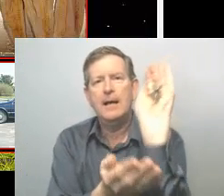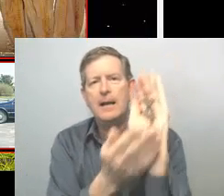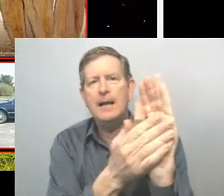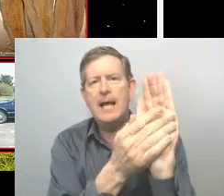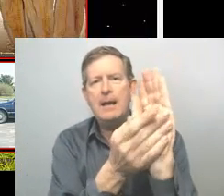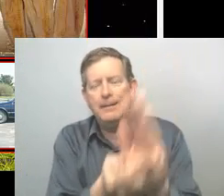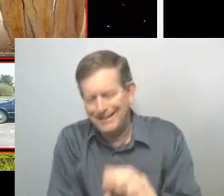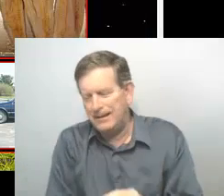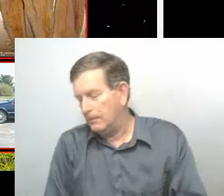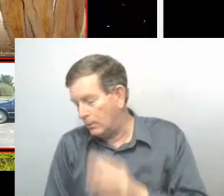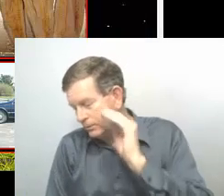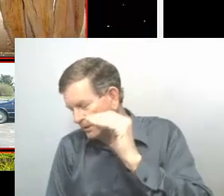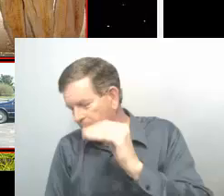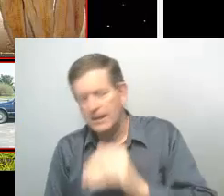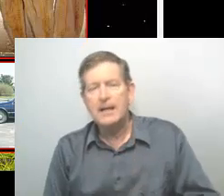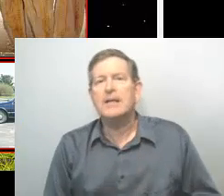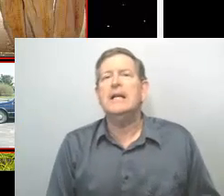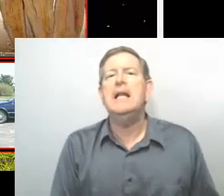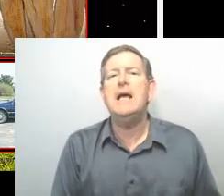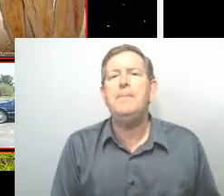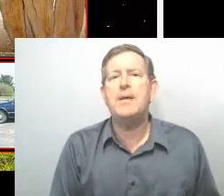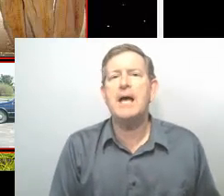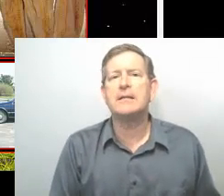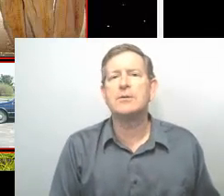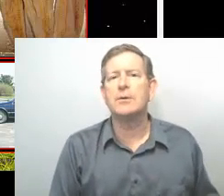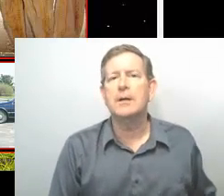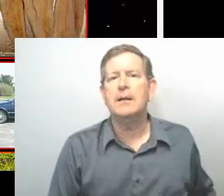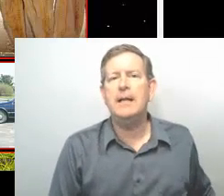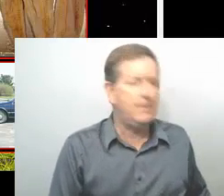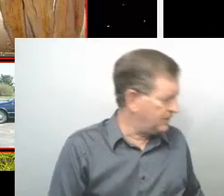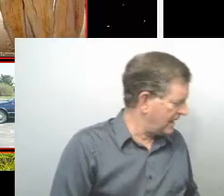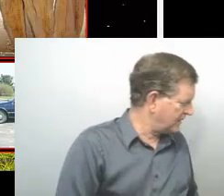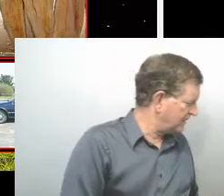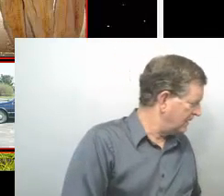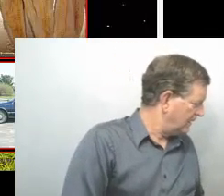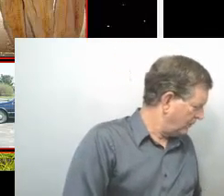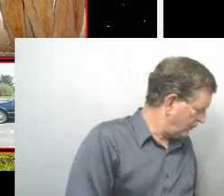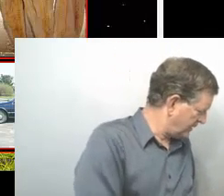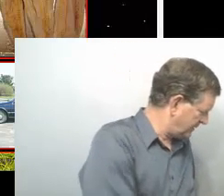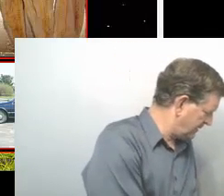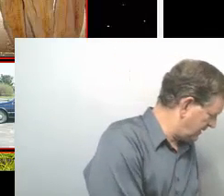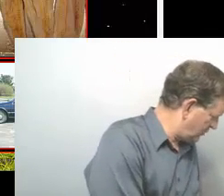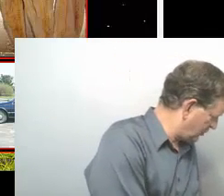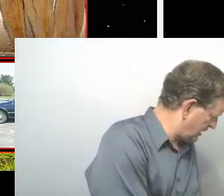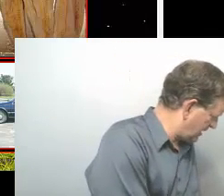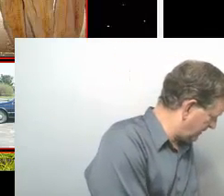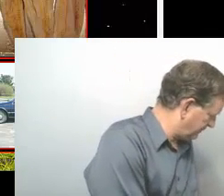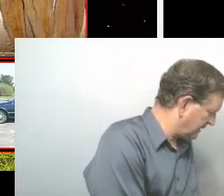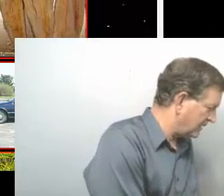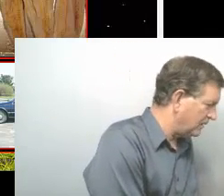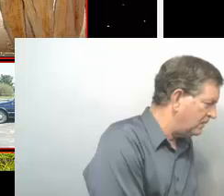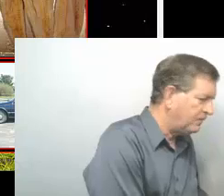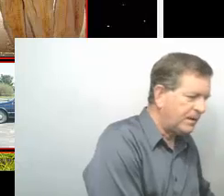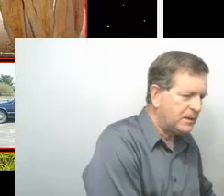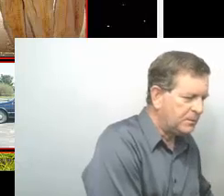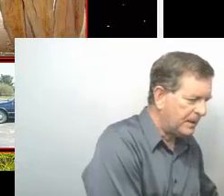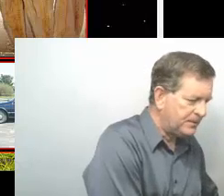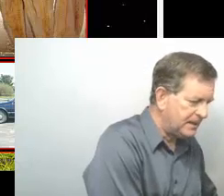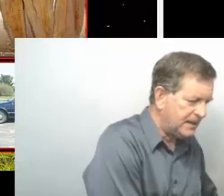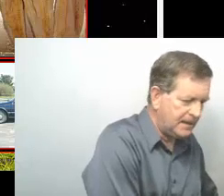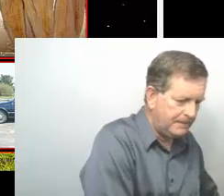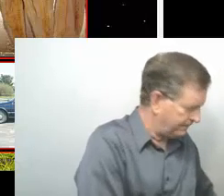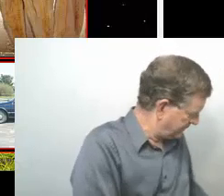pluriel. Les... bon, salut. Les pièces. Les pièces. Voici, j'ai une feuille